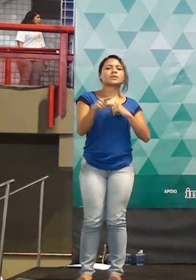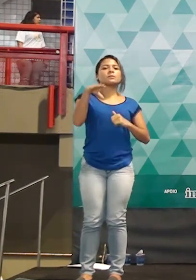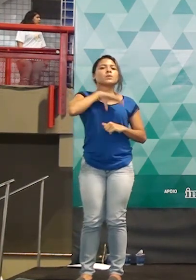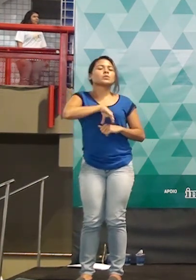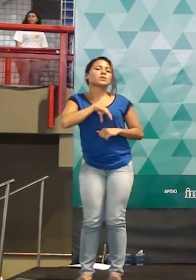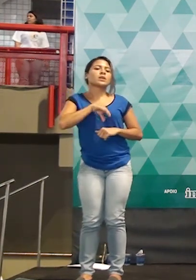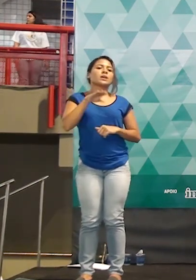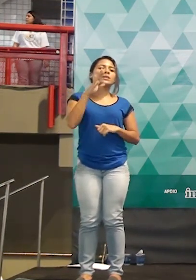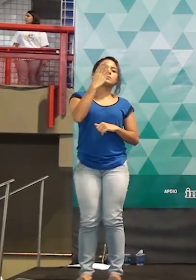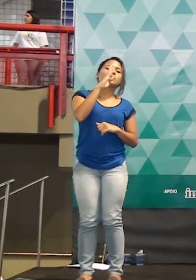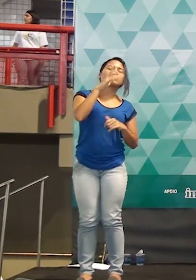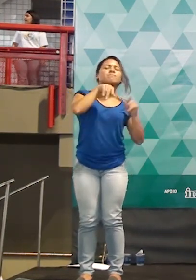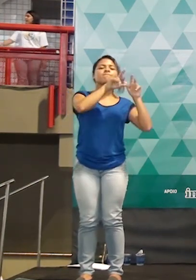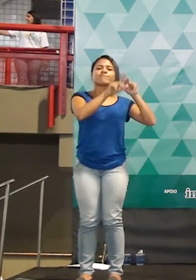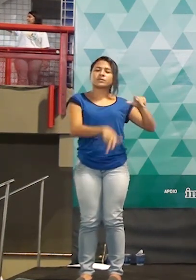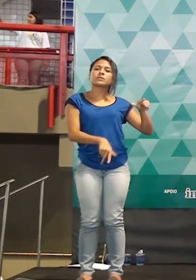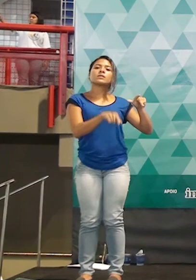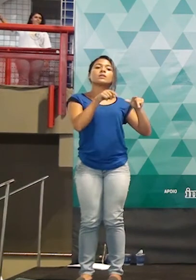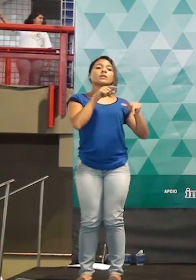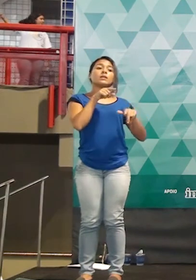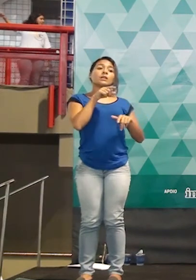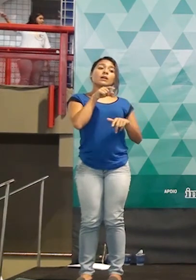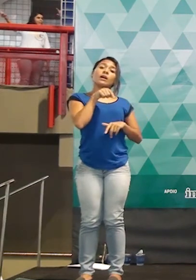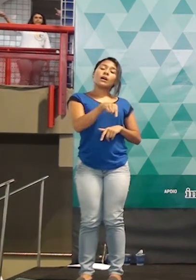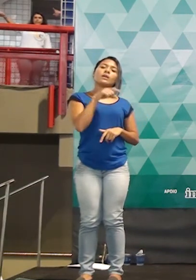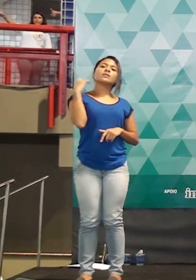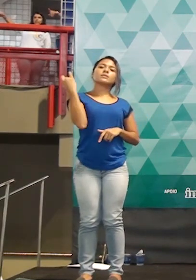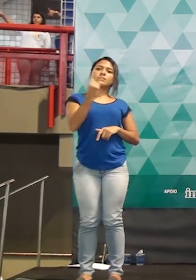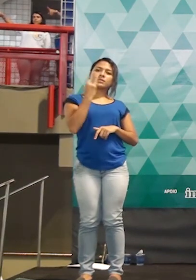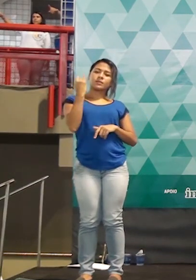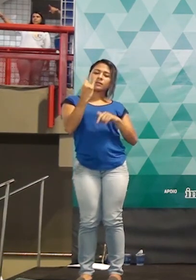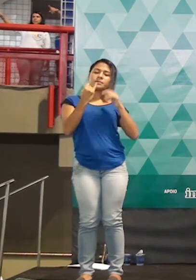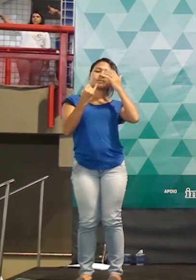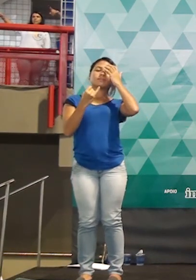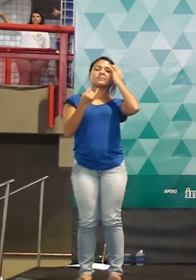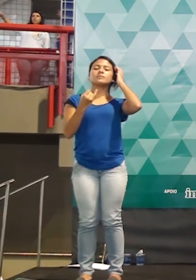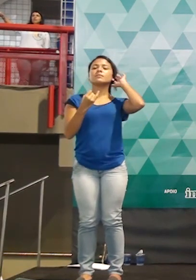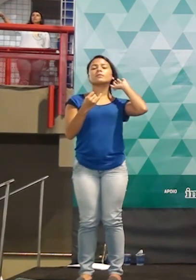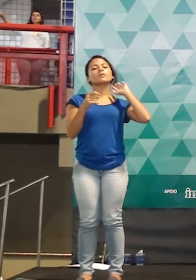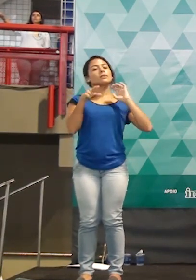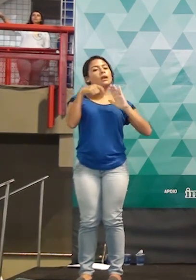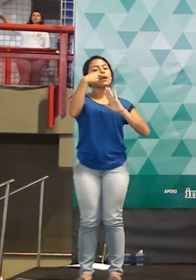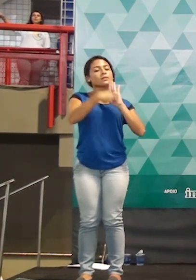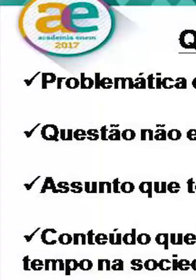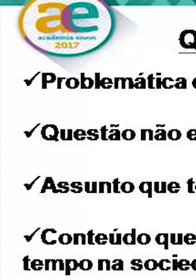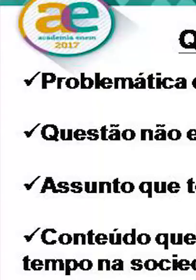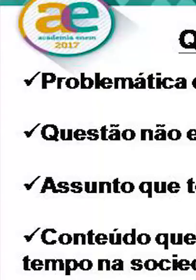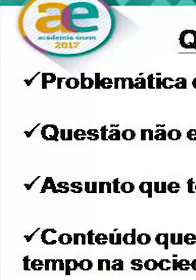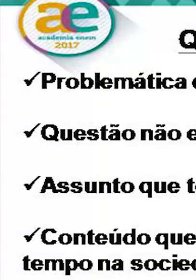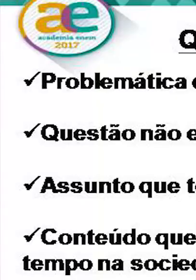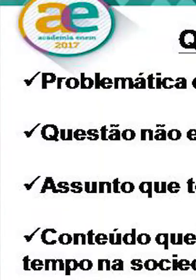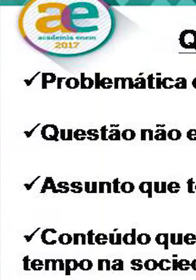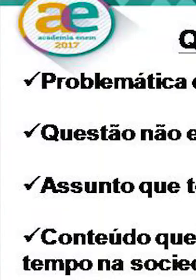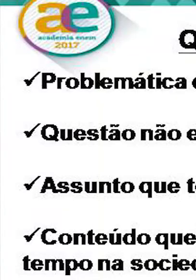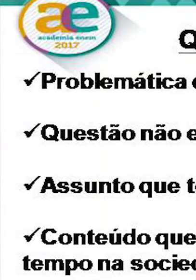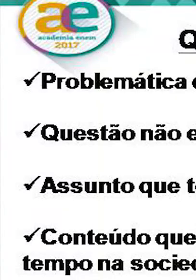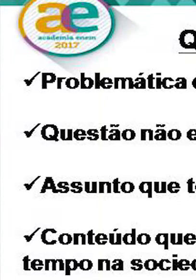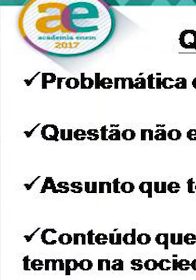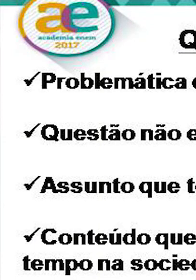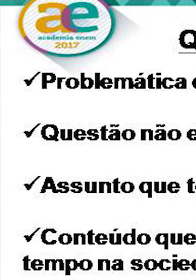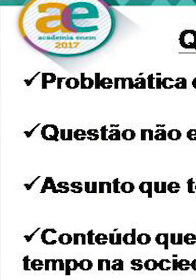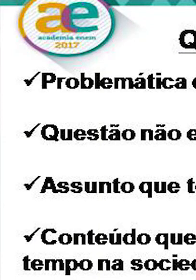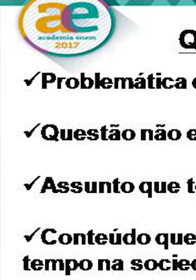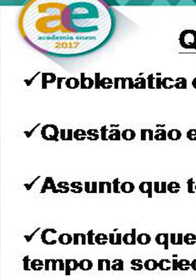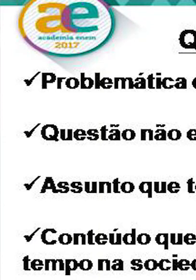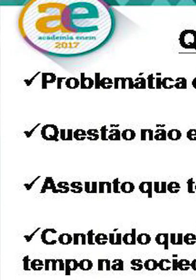são essenciais. O tema da redação do Enem é um problema nacional e não é um problema que aconteceu nesse ano. É